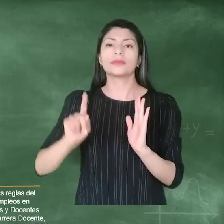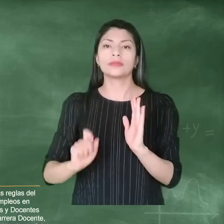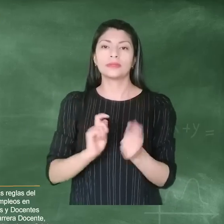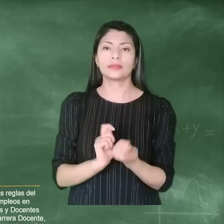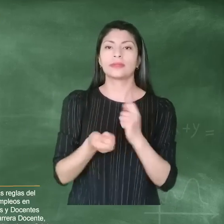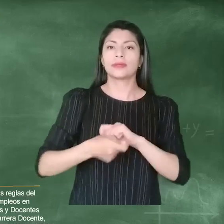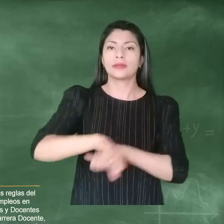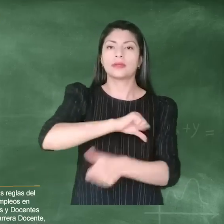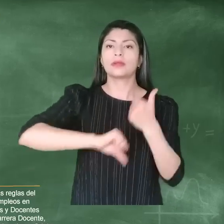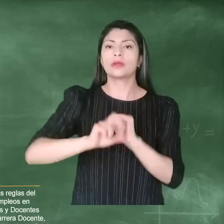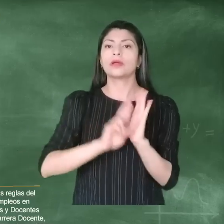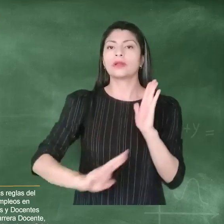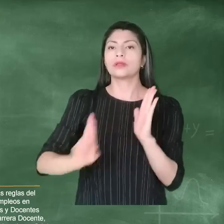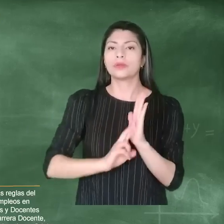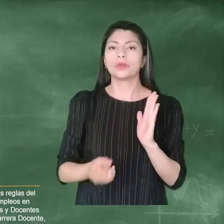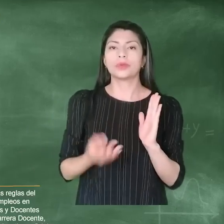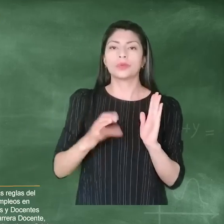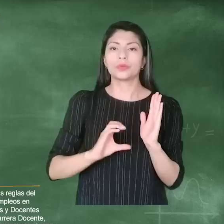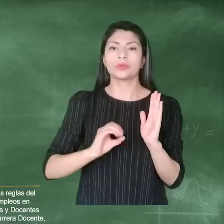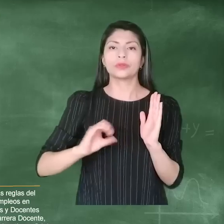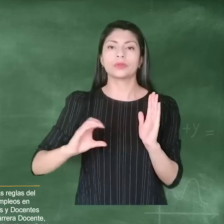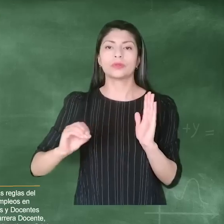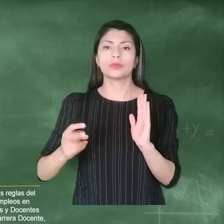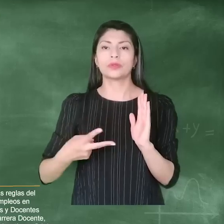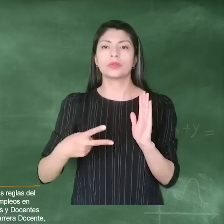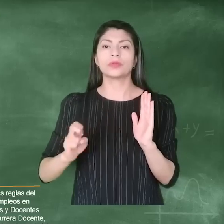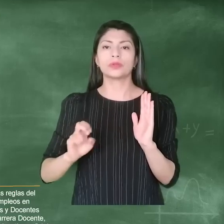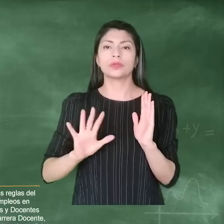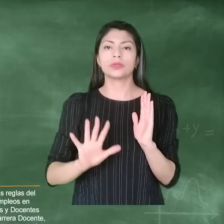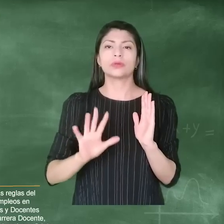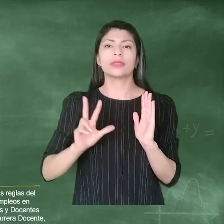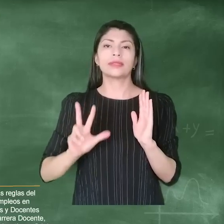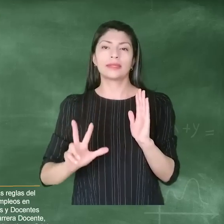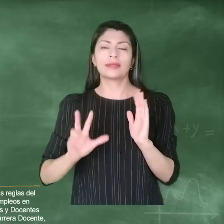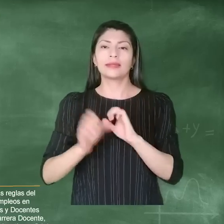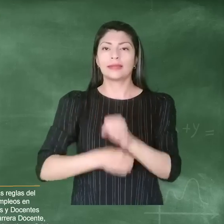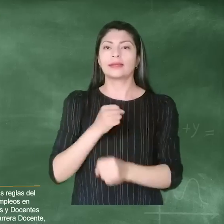15.683 de 2016 modificada por la resolución número